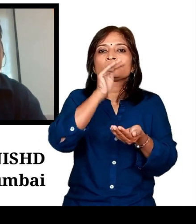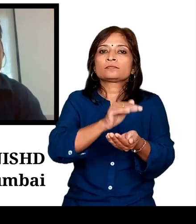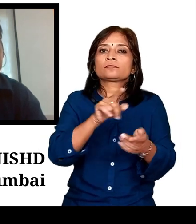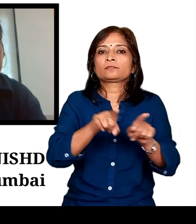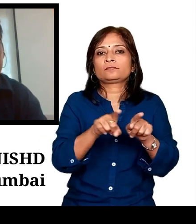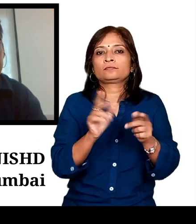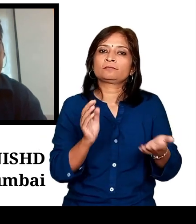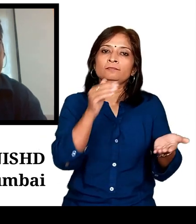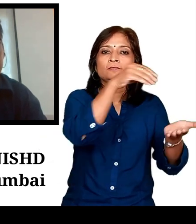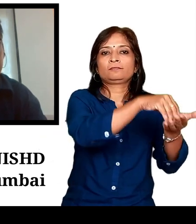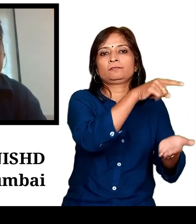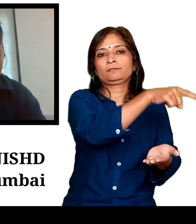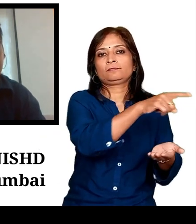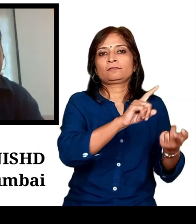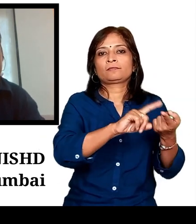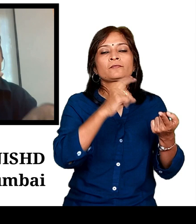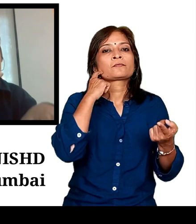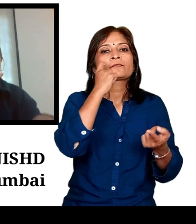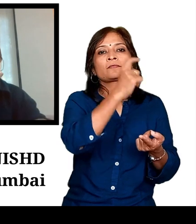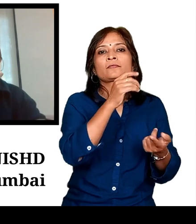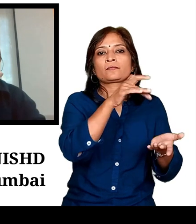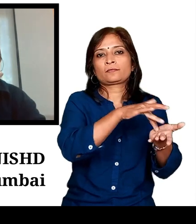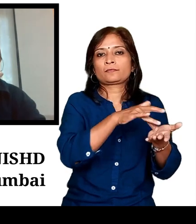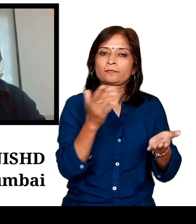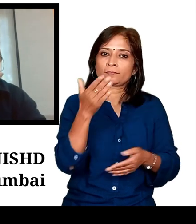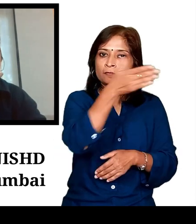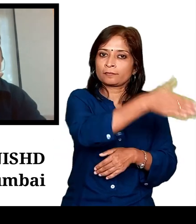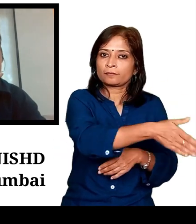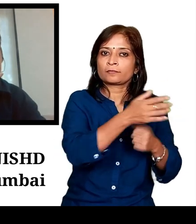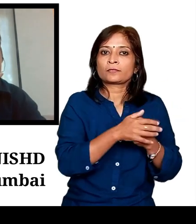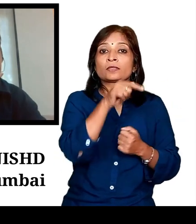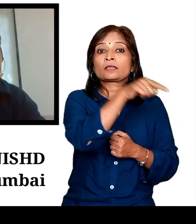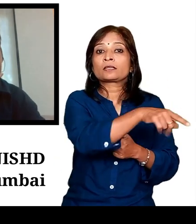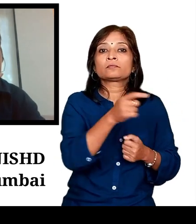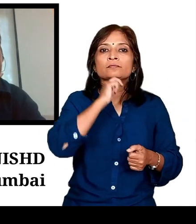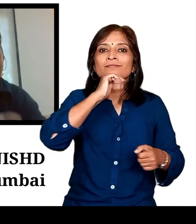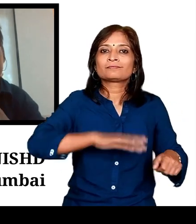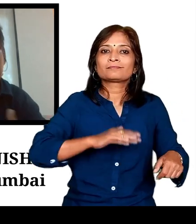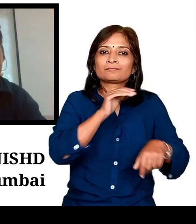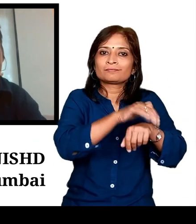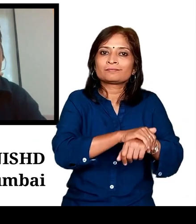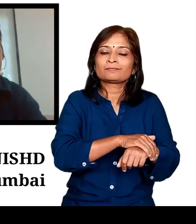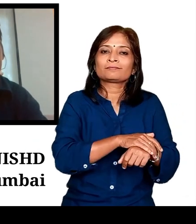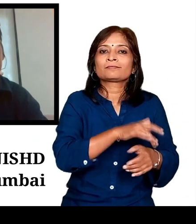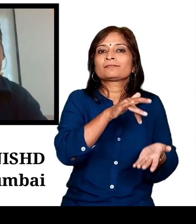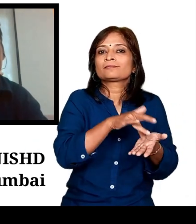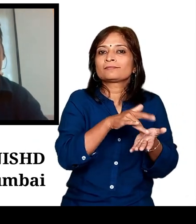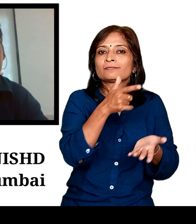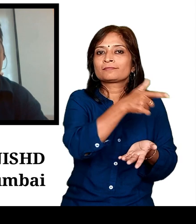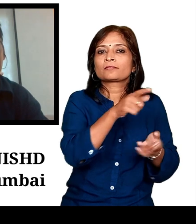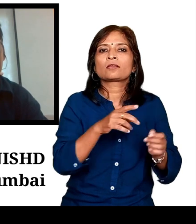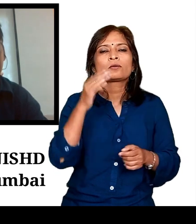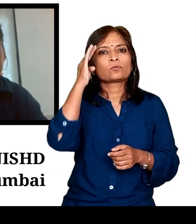टू अर्ली इंटरवेंशन सेंटर। अभी ये अर्ली इंटरवेंशन सेंटर इस प्रकार का है कि एक कंसेप्ट ही ऐसी है